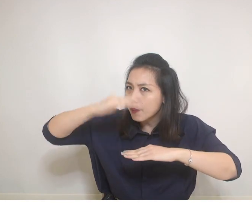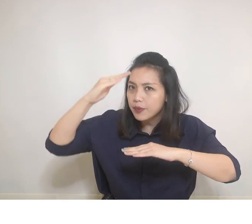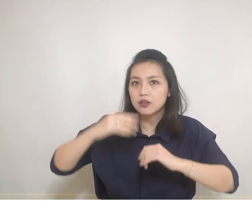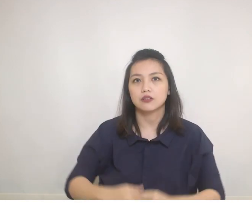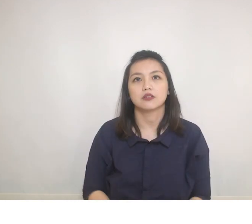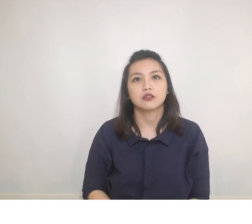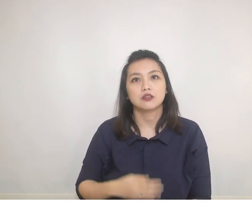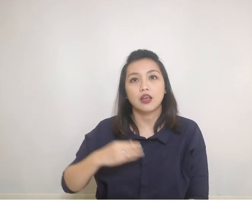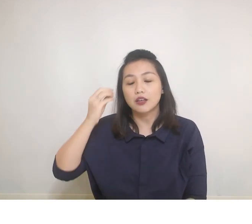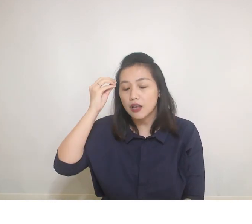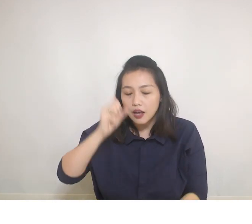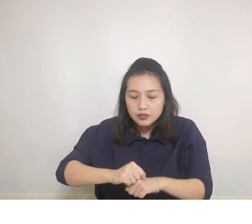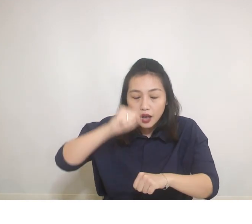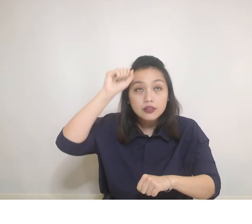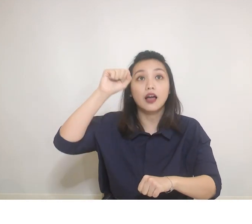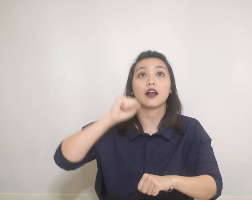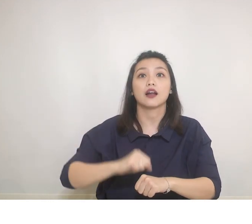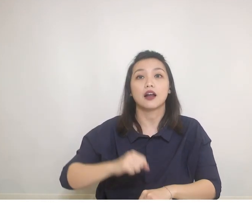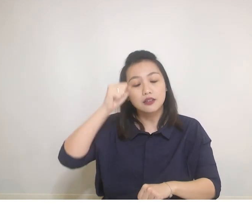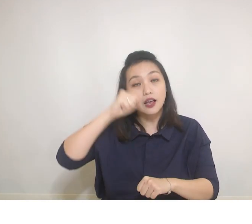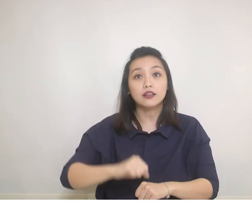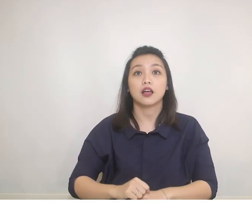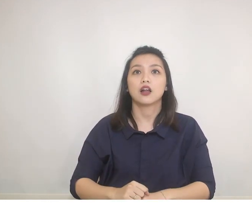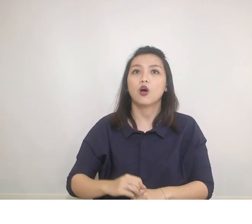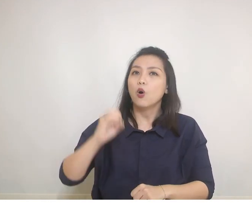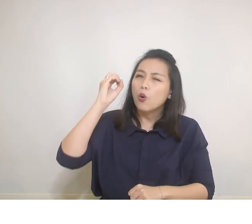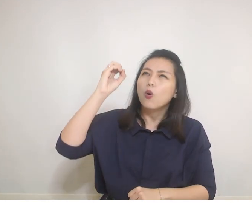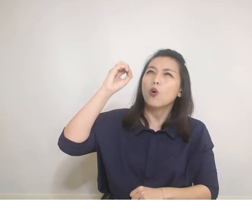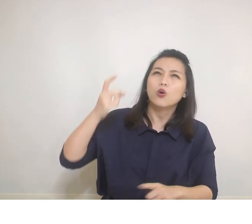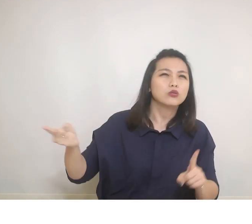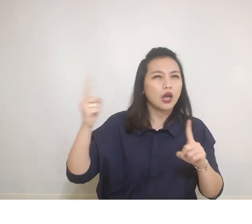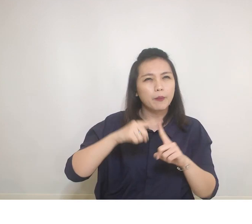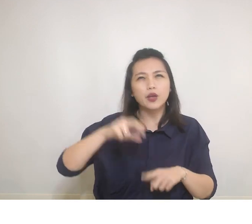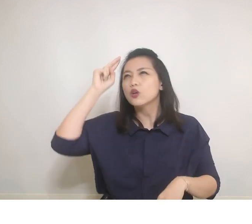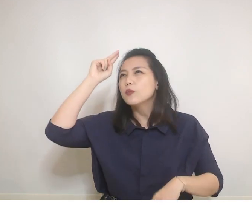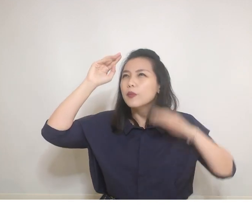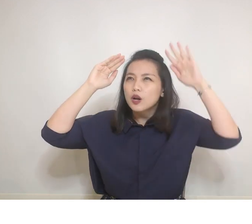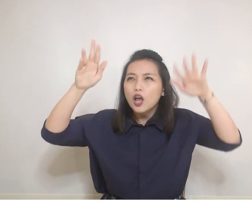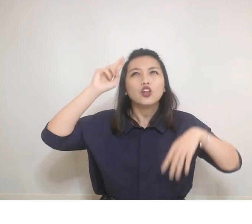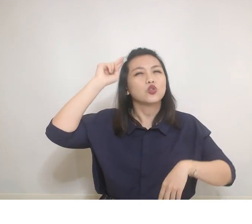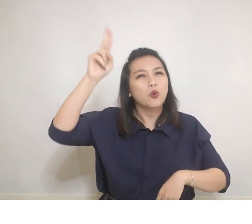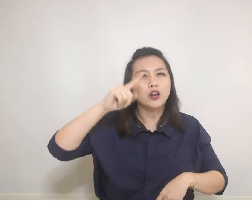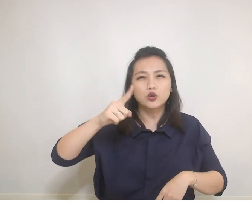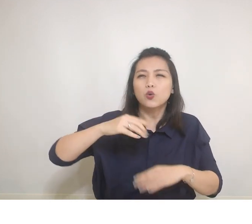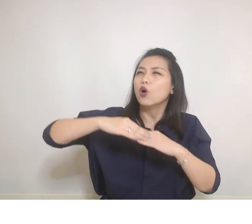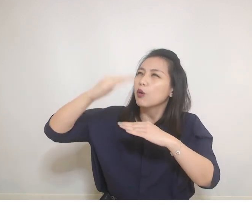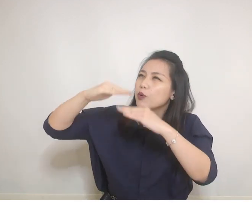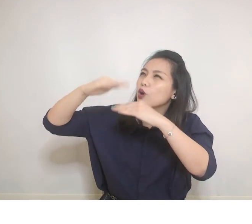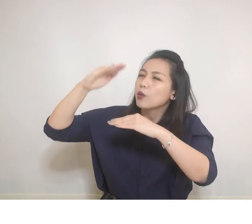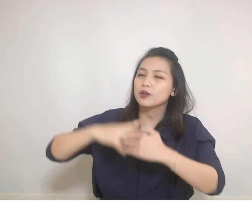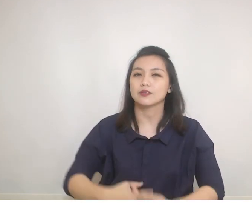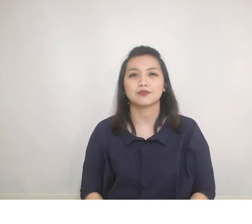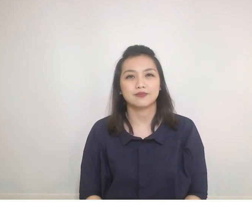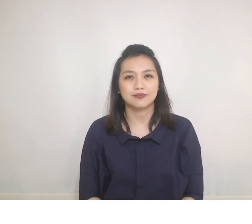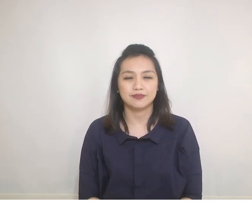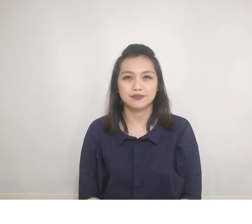hanya itu, suaminya diindahkan, benar ya? Iya kan, sudah diurus sekarang. Iya, ya. Iya, sudah pernah